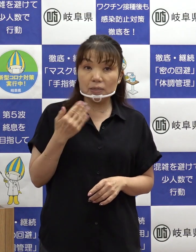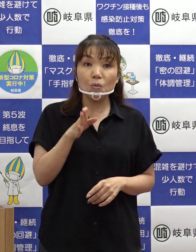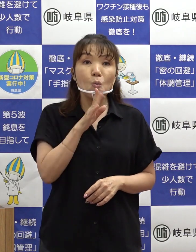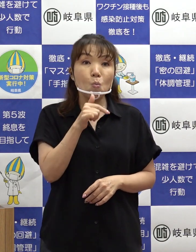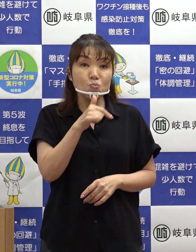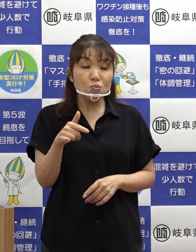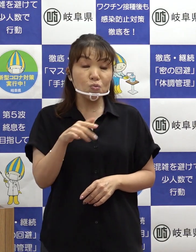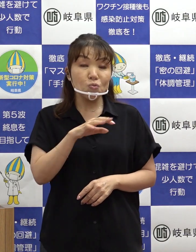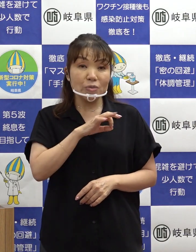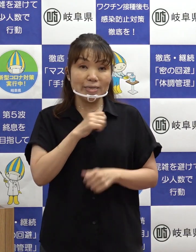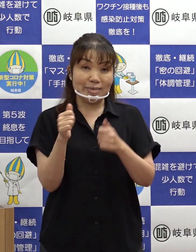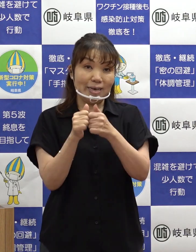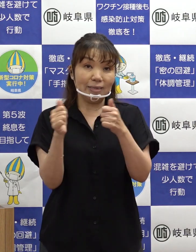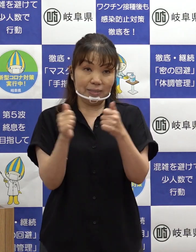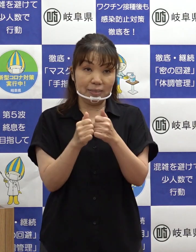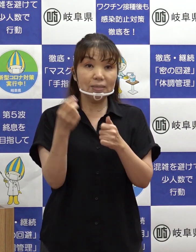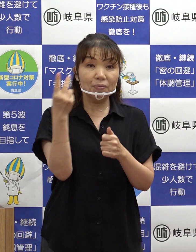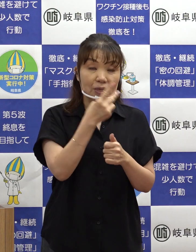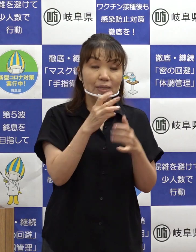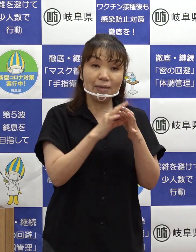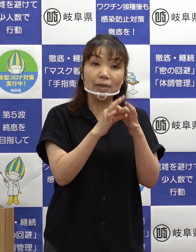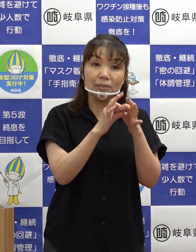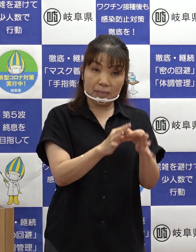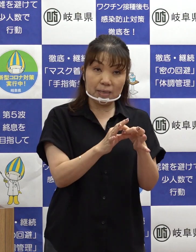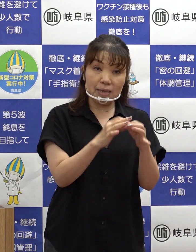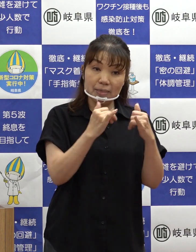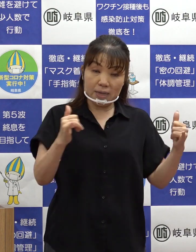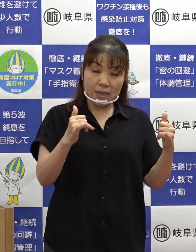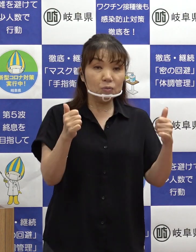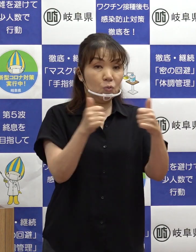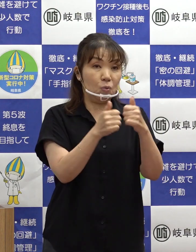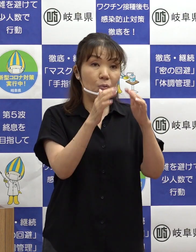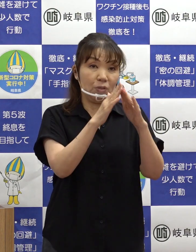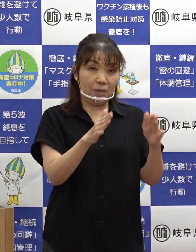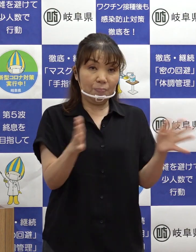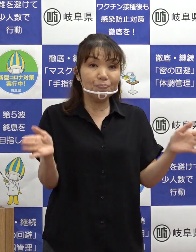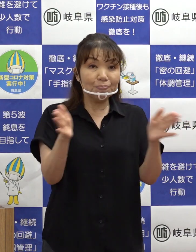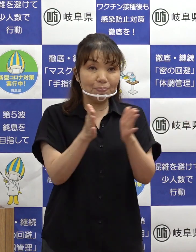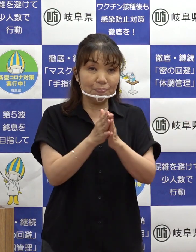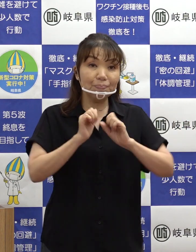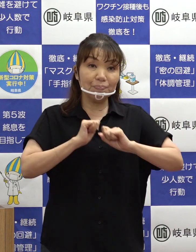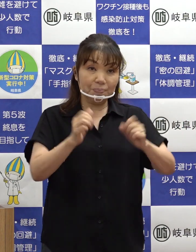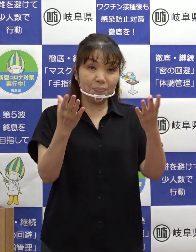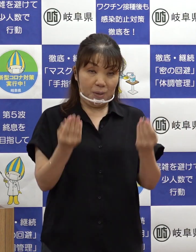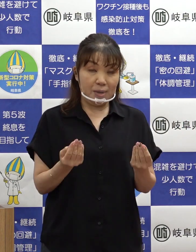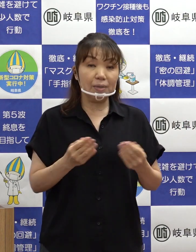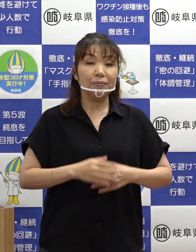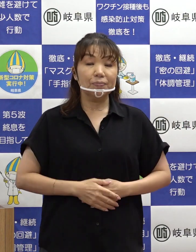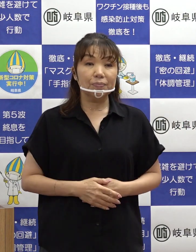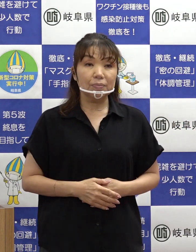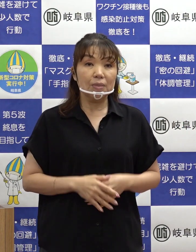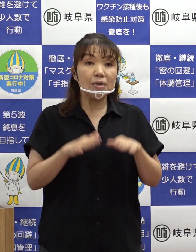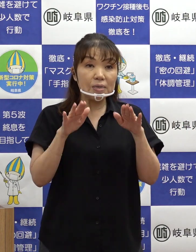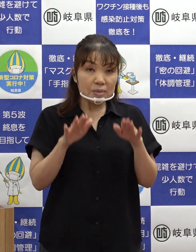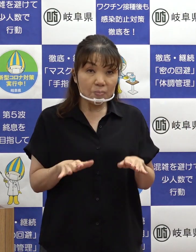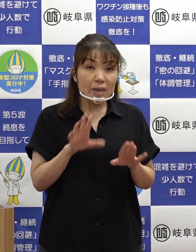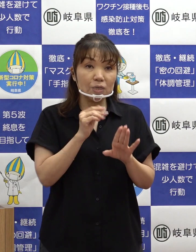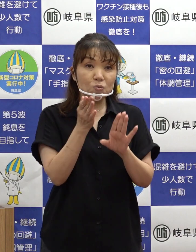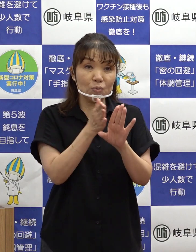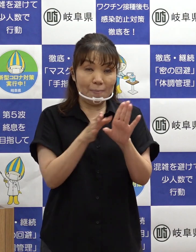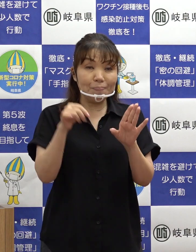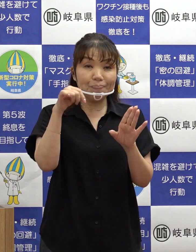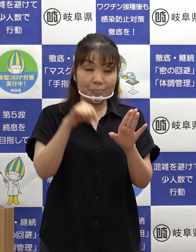部委員会合および関係者の協議会やらせていただきまして、現時点での岐阜県